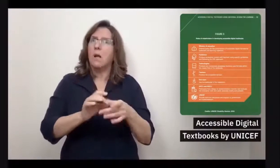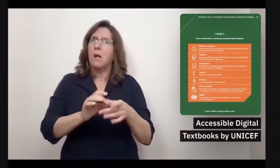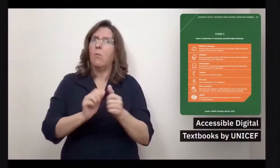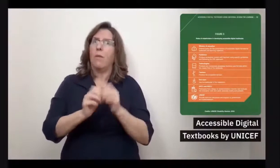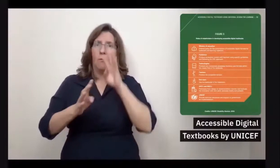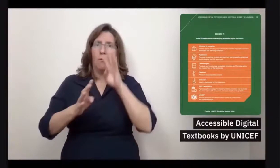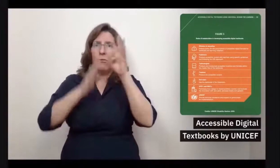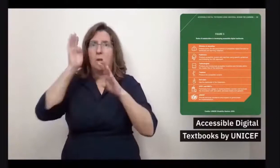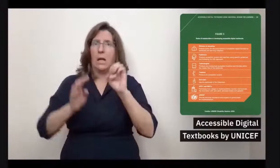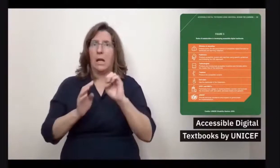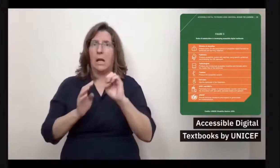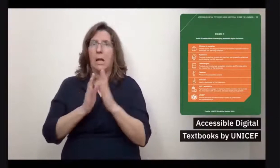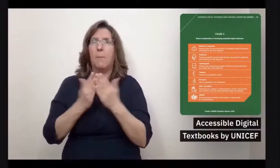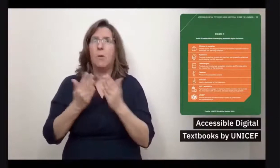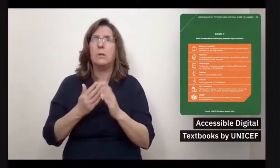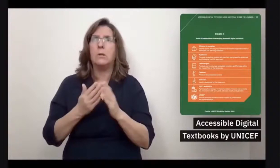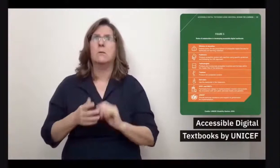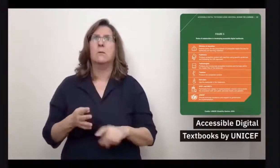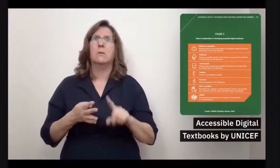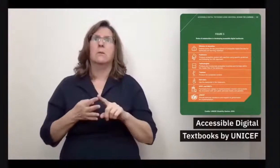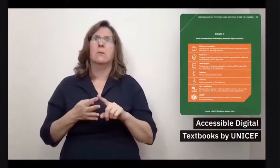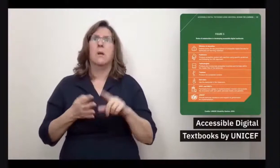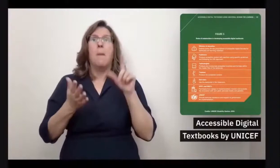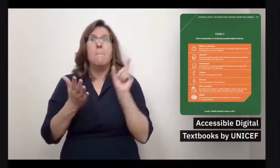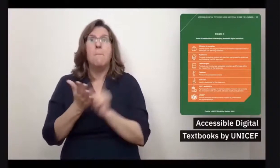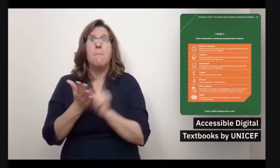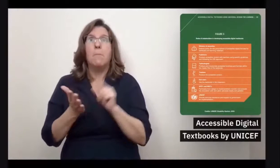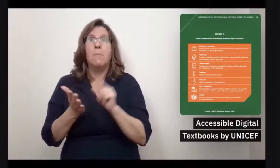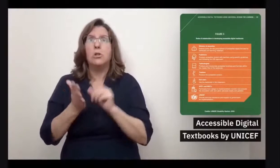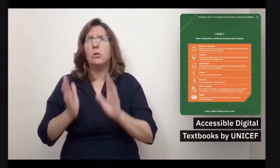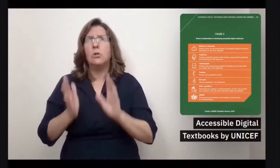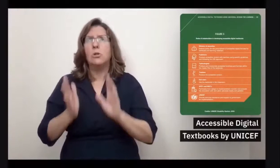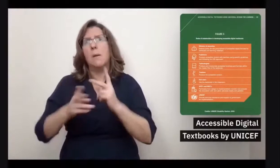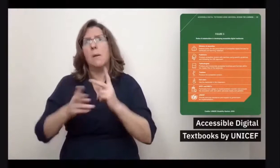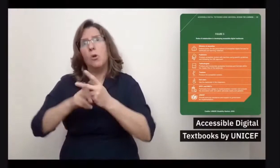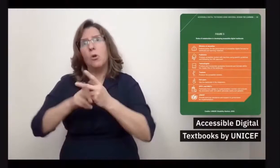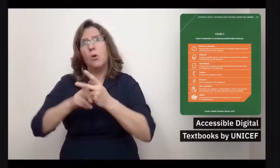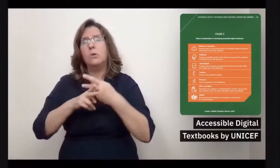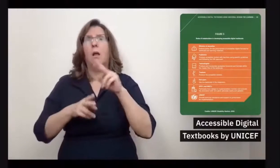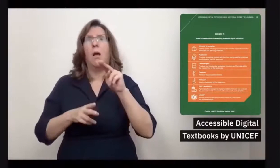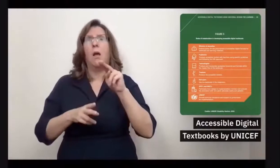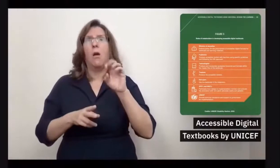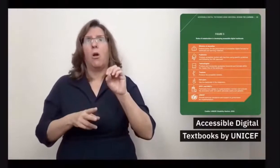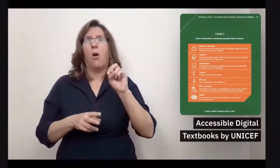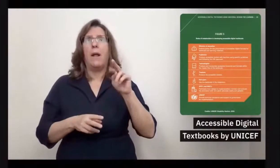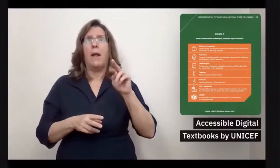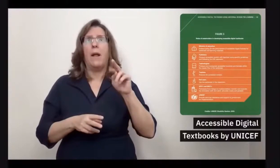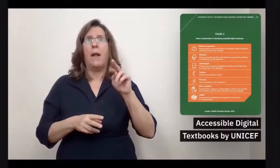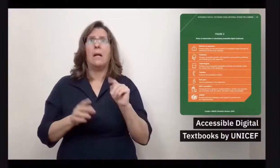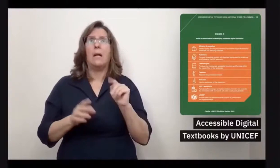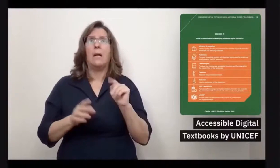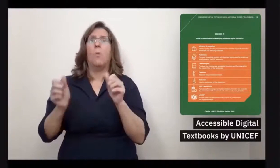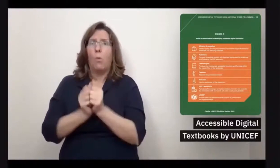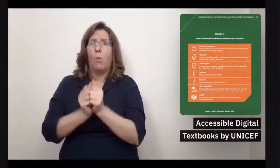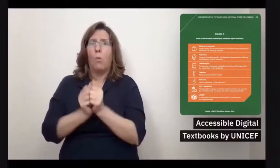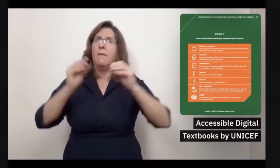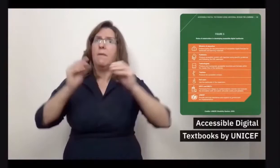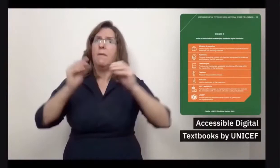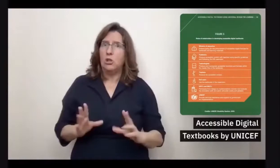el apoyo a todos estos sistemas y deciden cuál es el software necesario. Los maestros deben leer